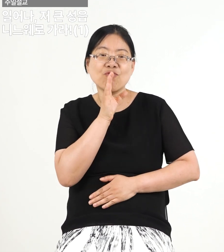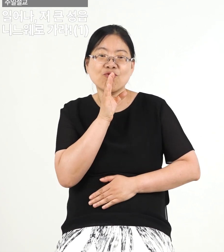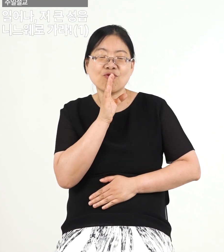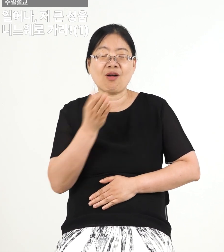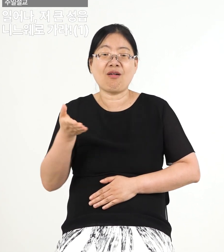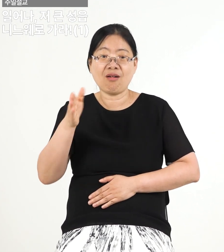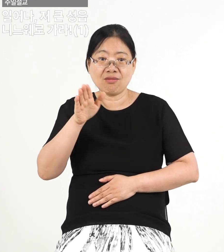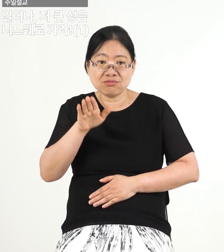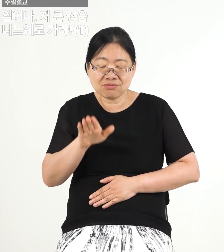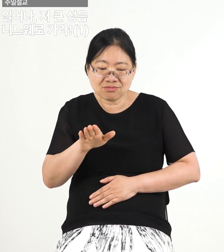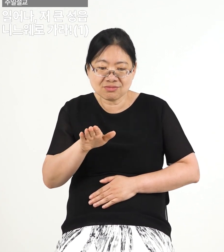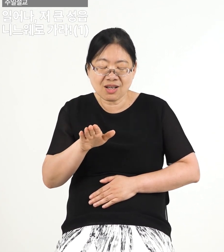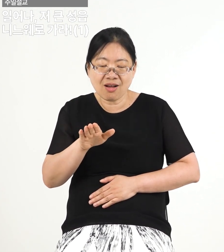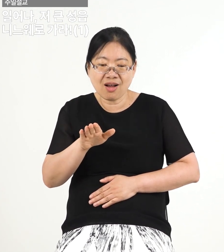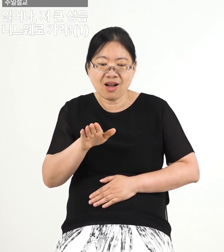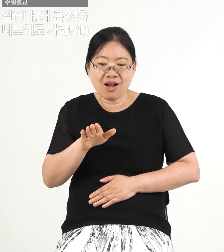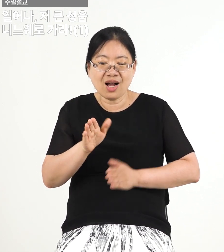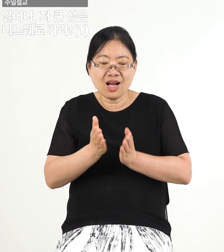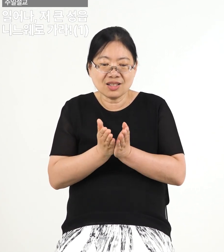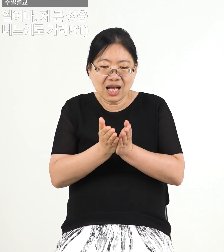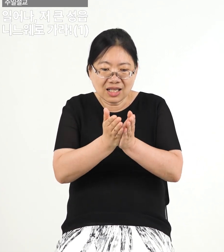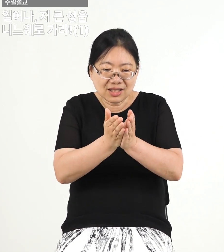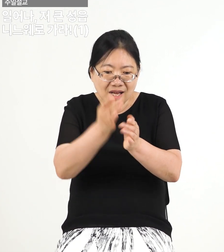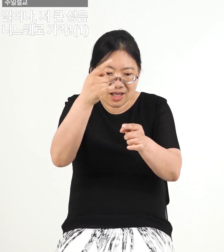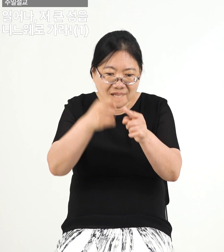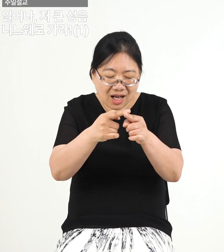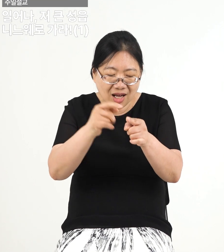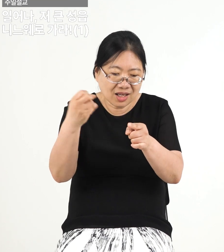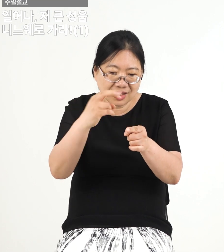근데 사실은 가다가 돌아왔어요.